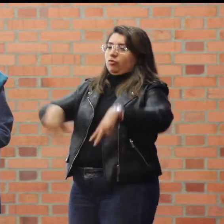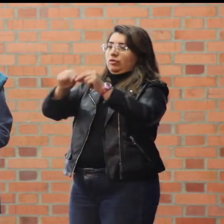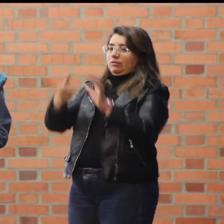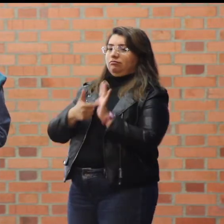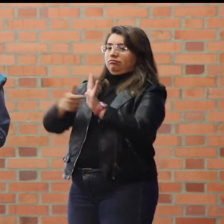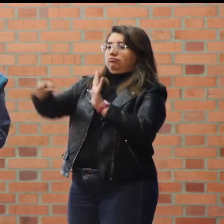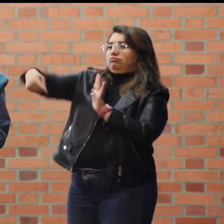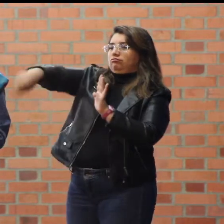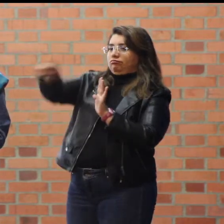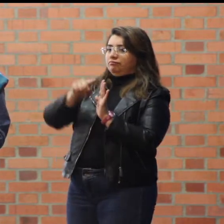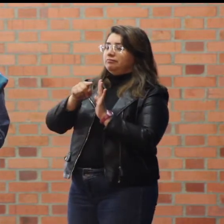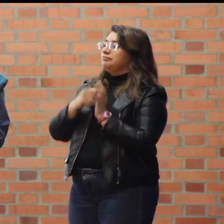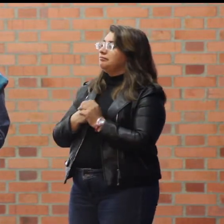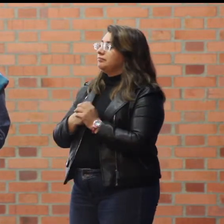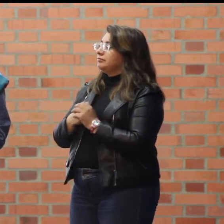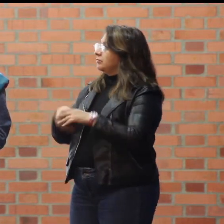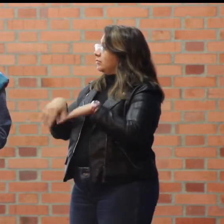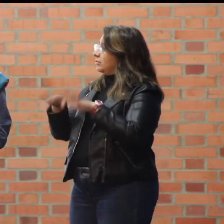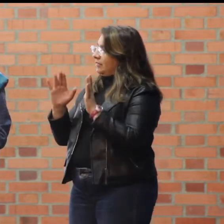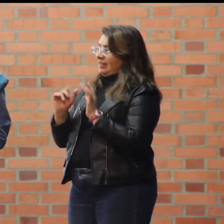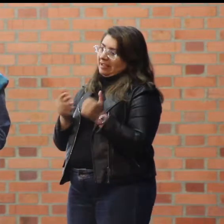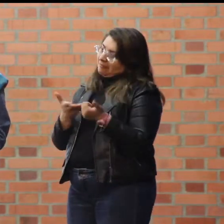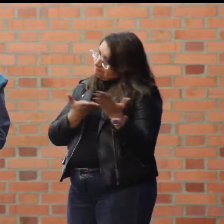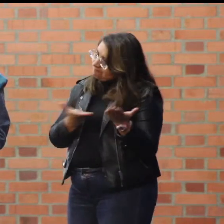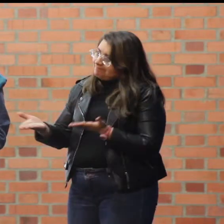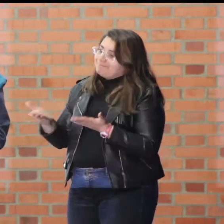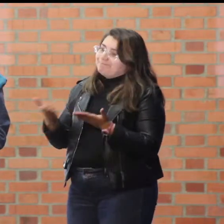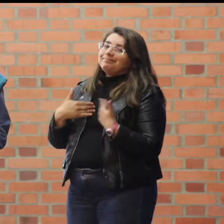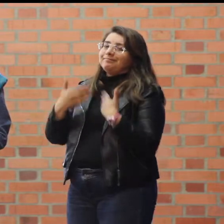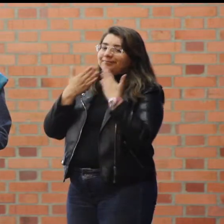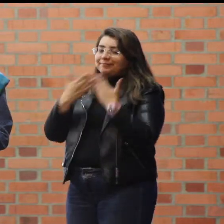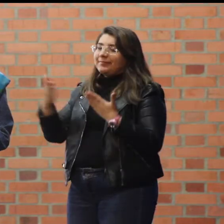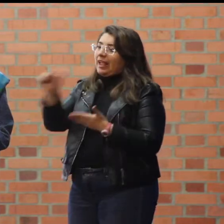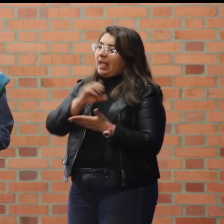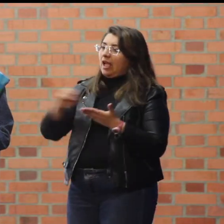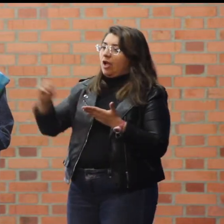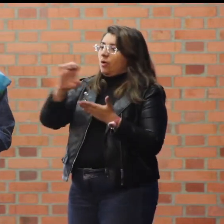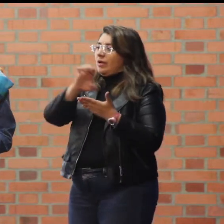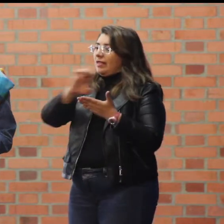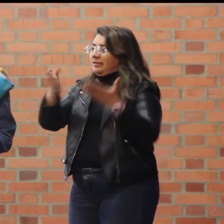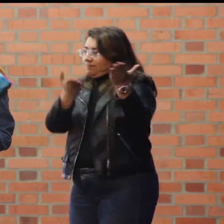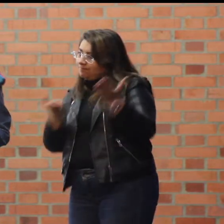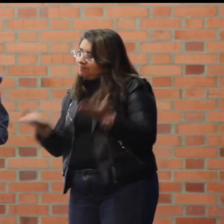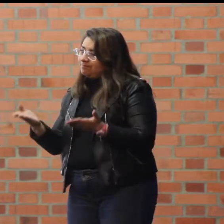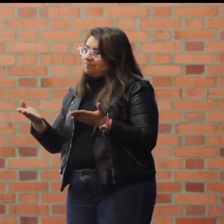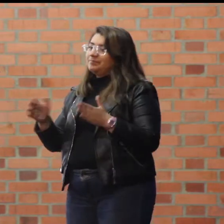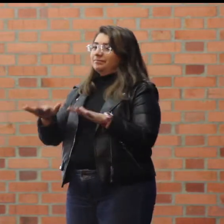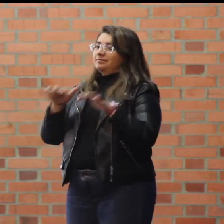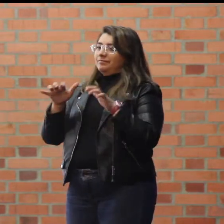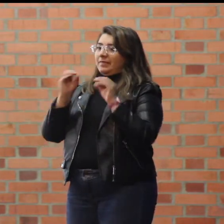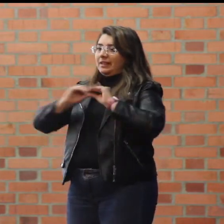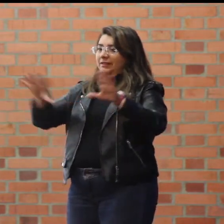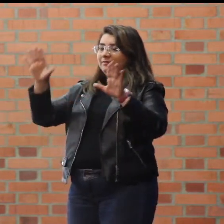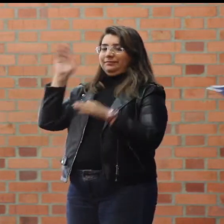conjunto siéntanse muy bienvenidas bienvenidos bienvenides gracias